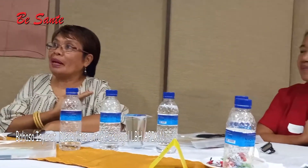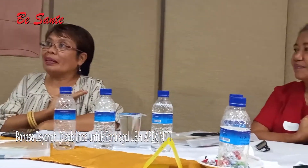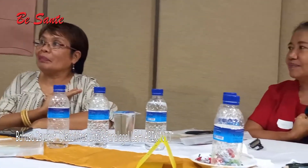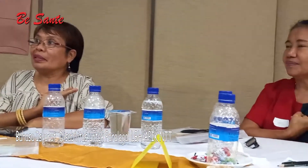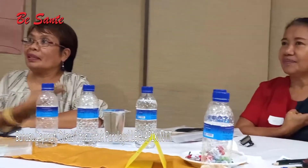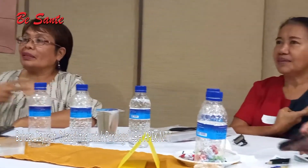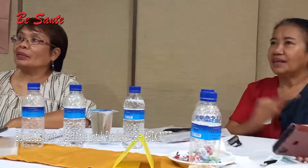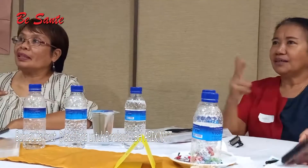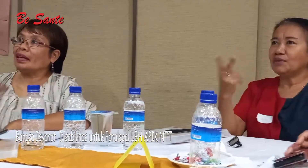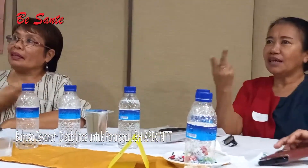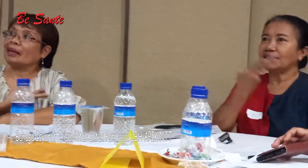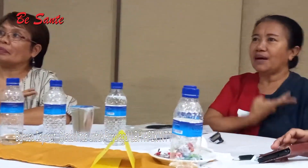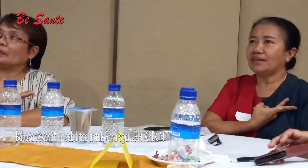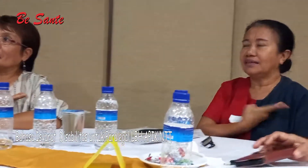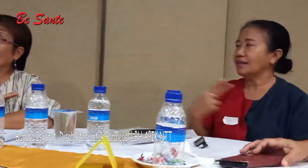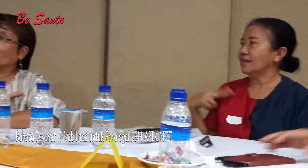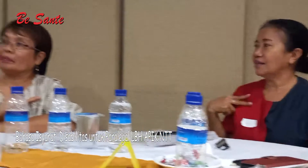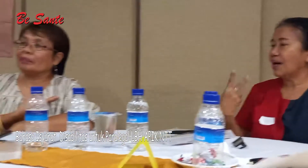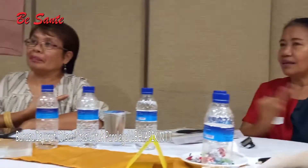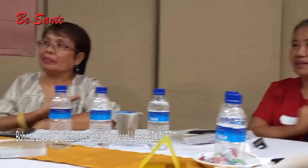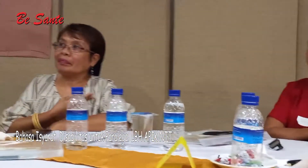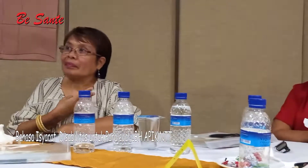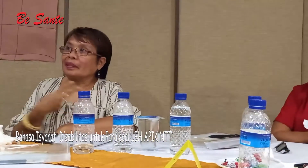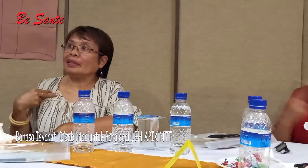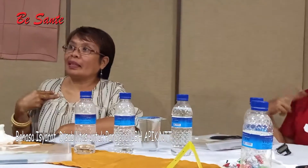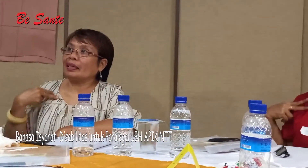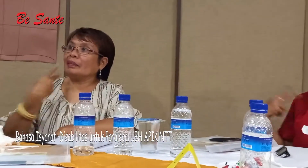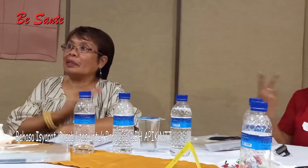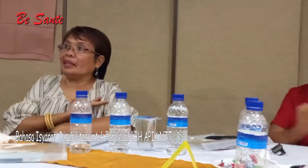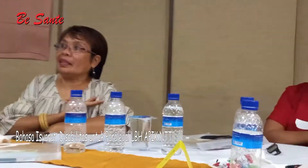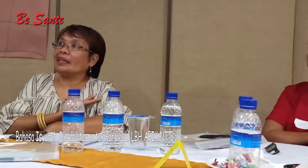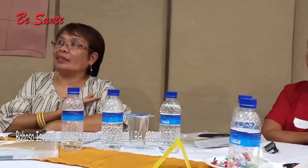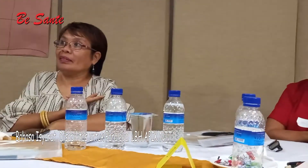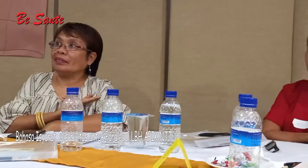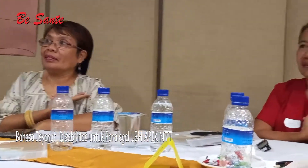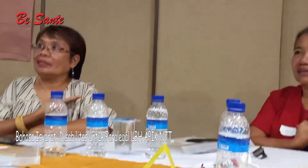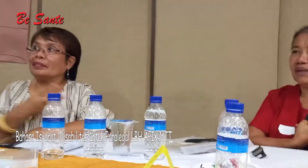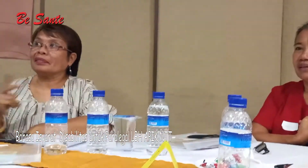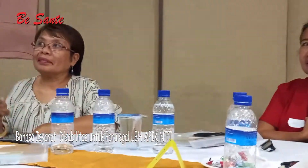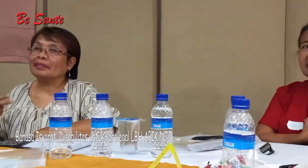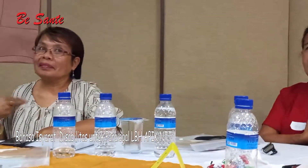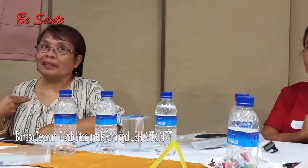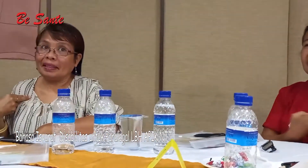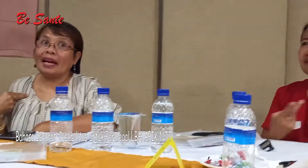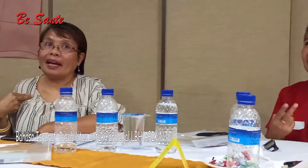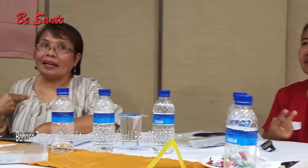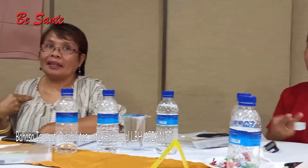terbalik begini atau kita. Dia terbalik. Ini kan rata, terbaliknya begini. Begini. Iya, ya, toh. Betul. Ya, artinya sama. Bukan begini ya. Nampak